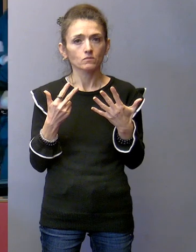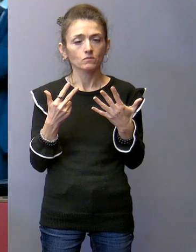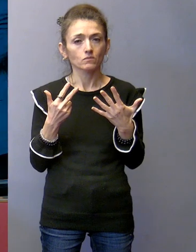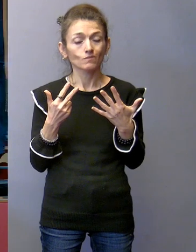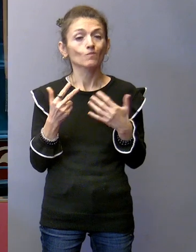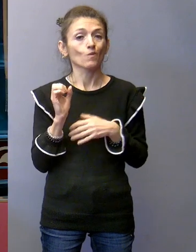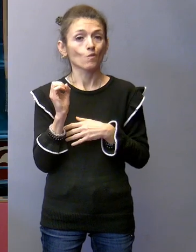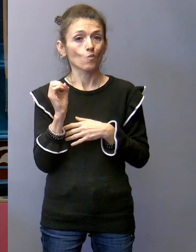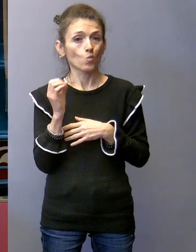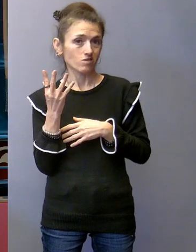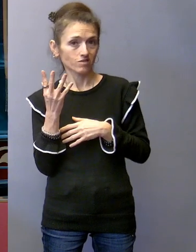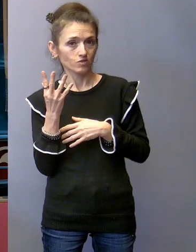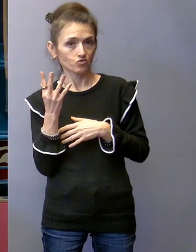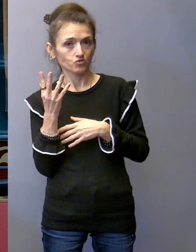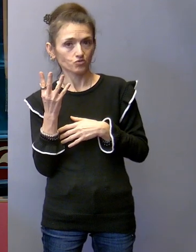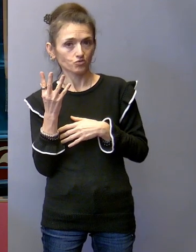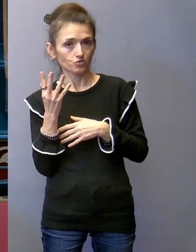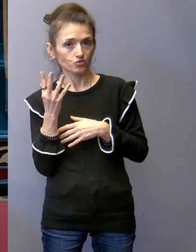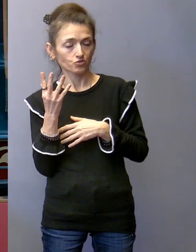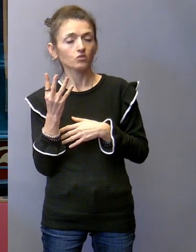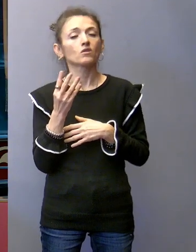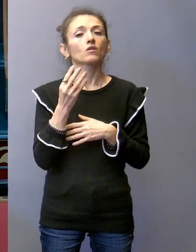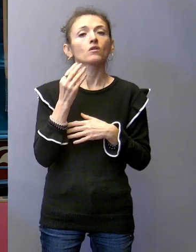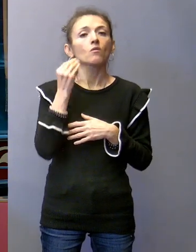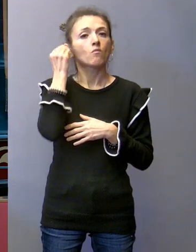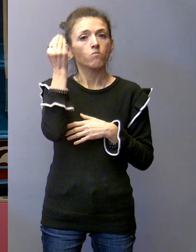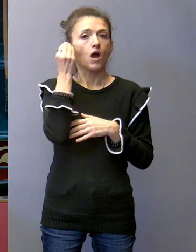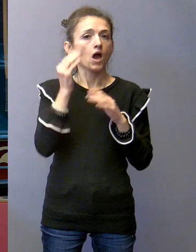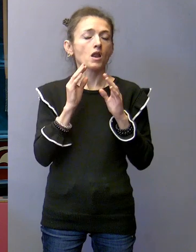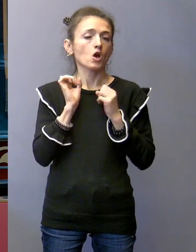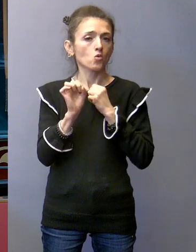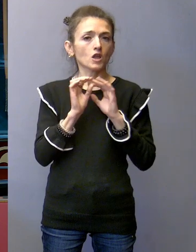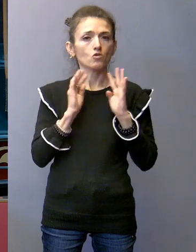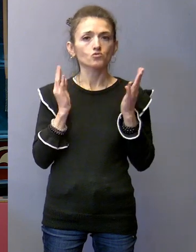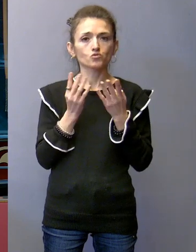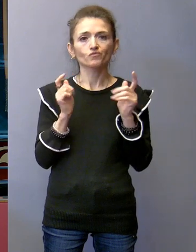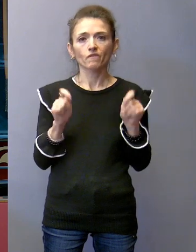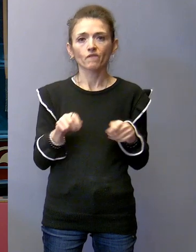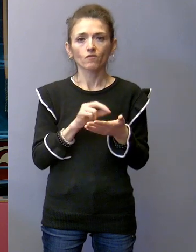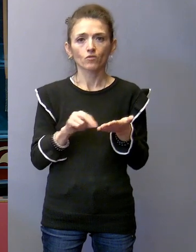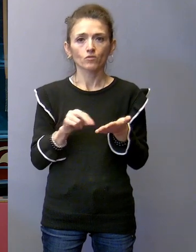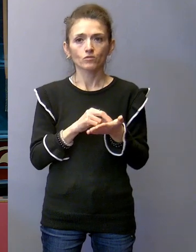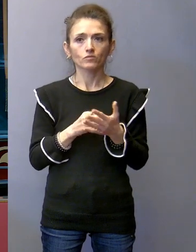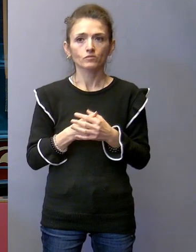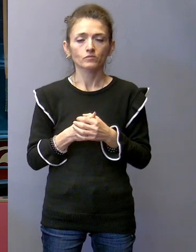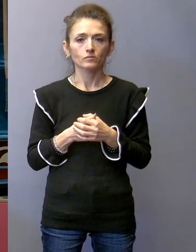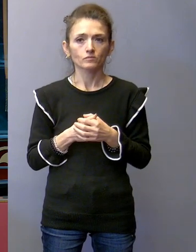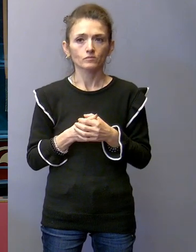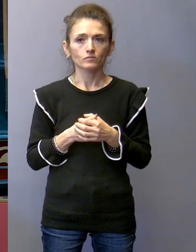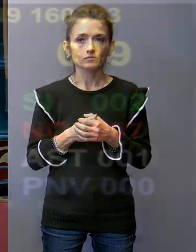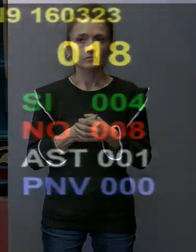e 15 con parere contrario della giunta si vota